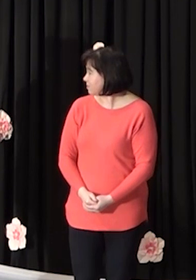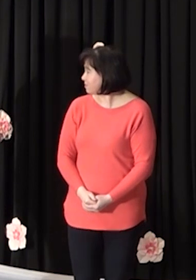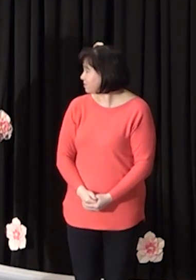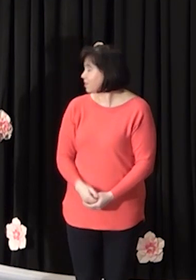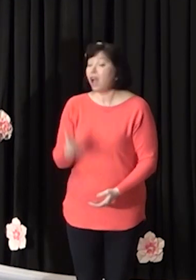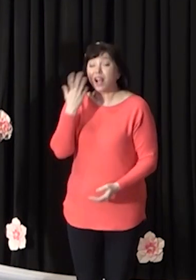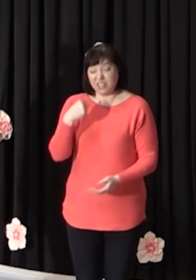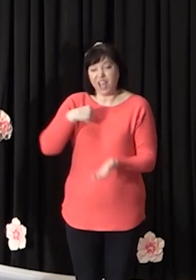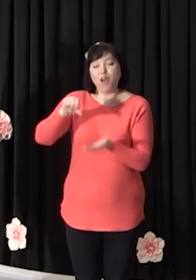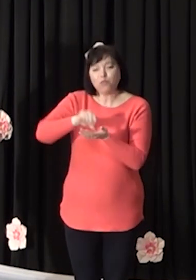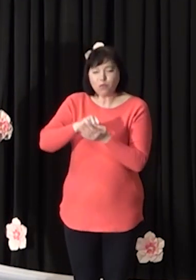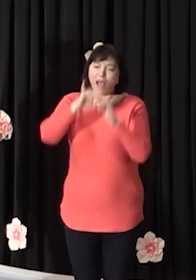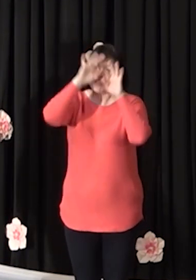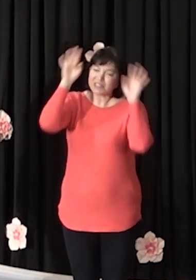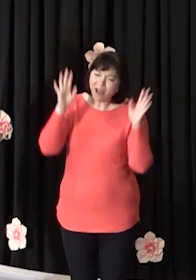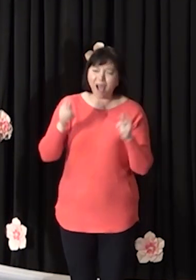Обычно, когда выступаем на